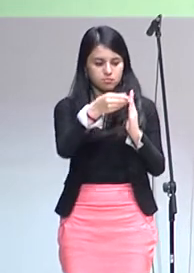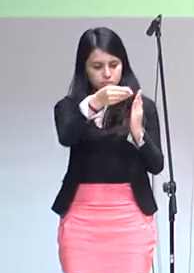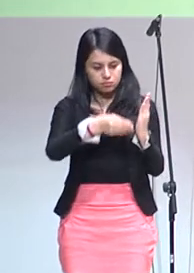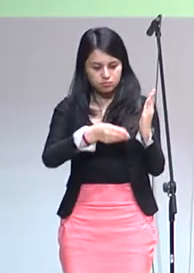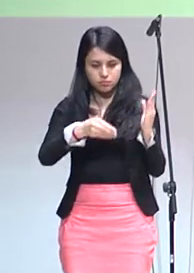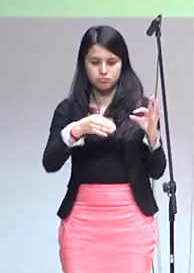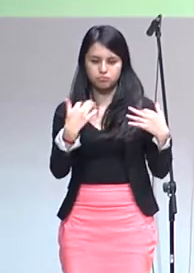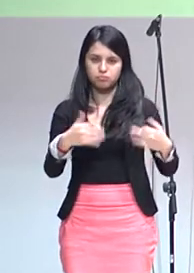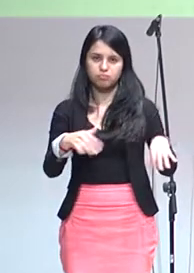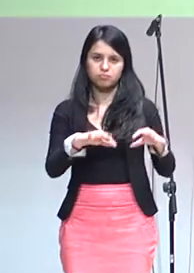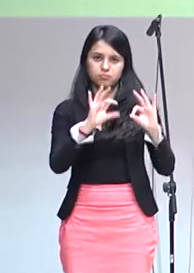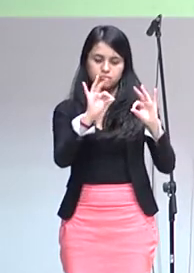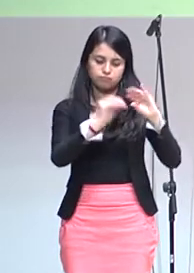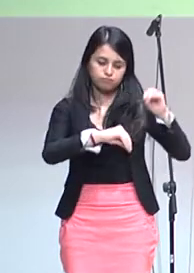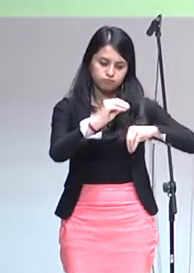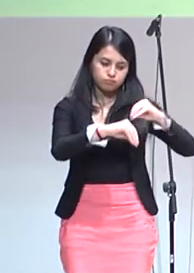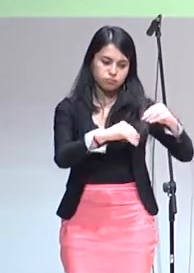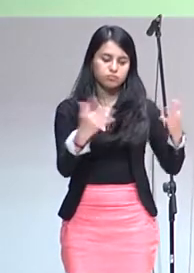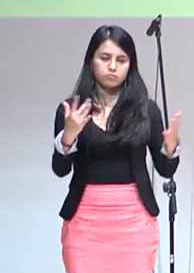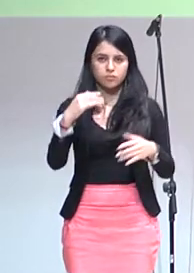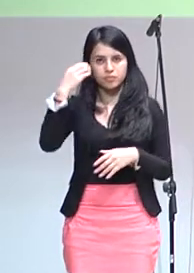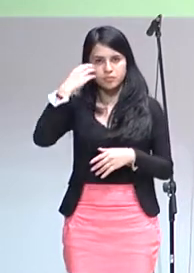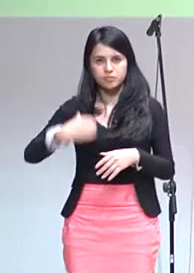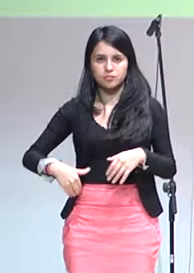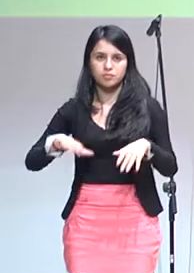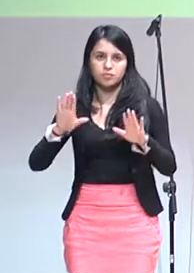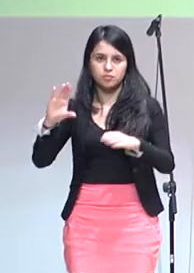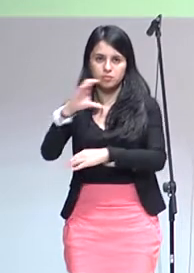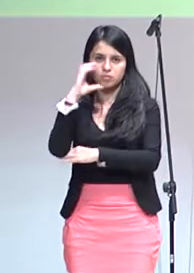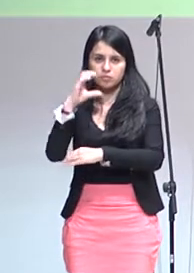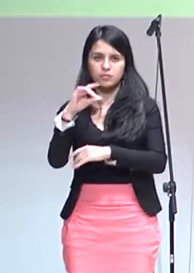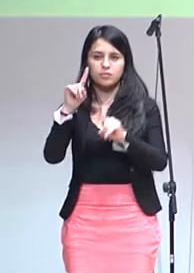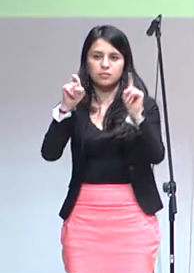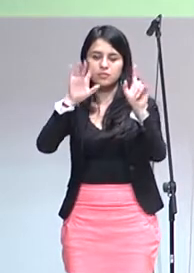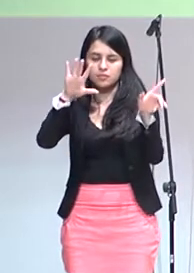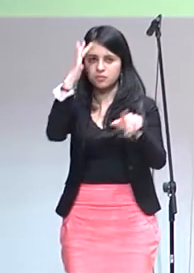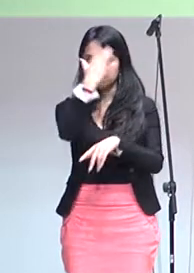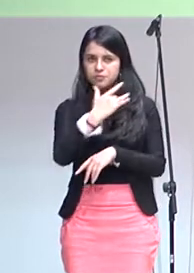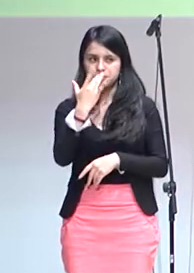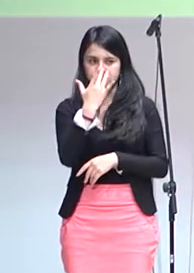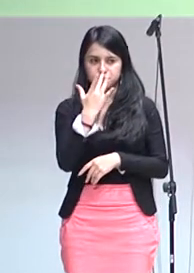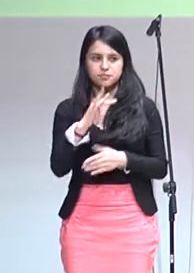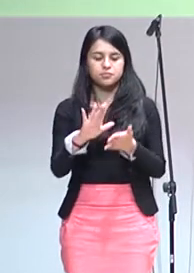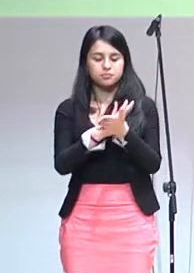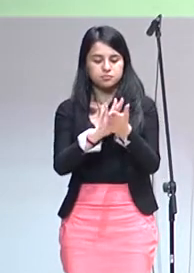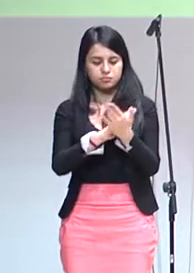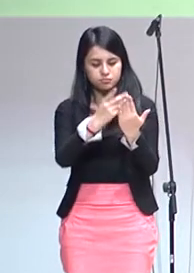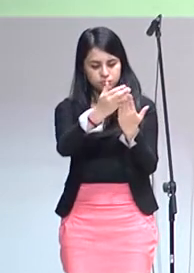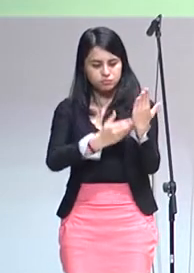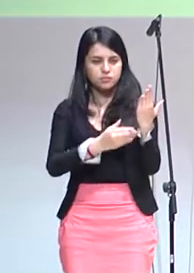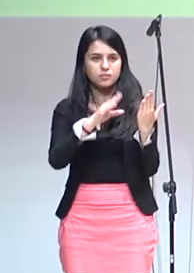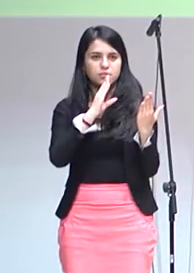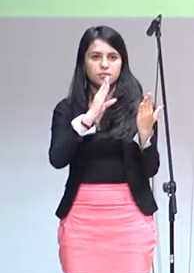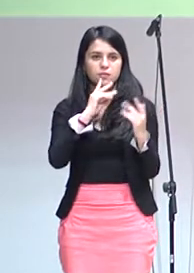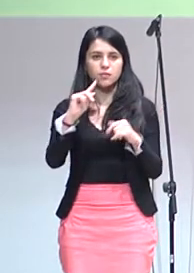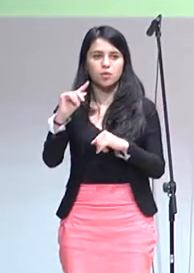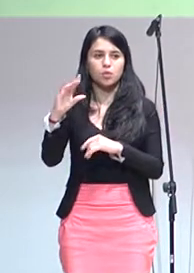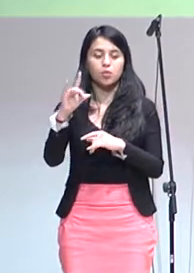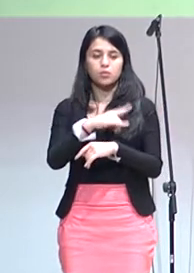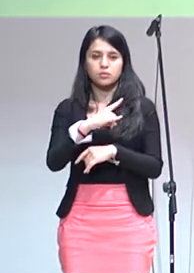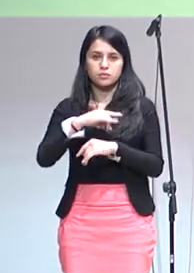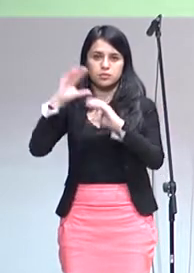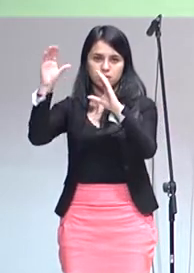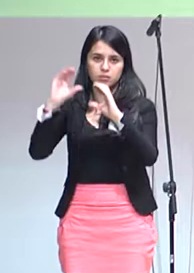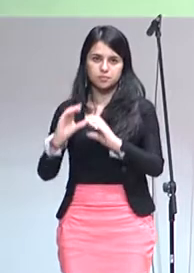bien trabajadas, del Pacífico colombiano sobre afrocolombianidad. Las trabajó, si no estoy mal, la Universidad del Cauca, pero